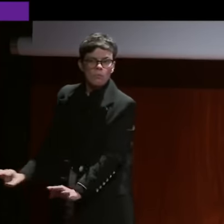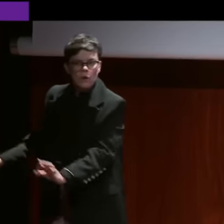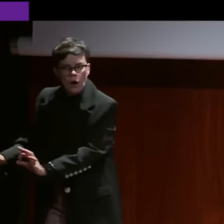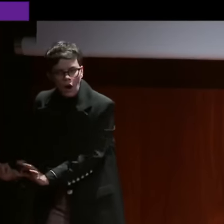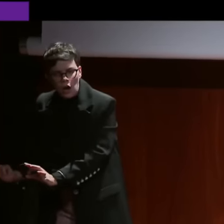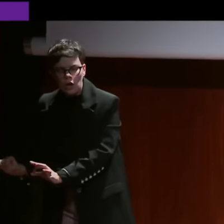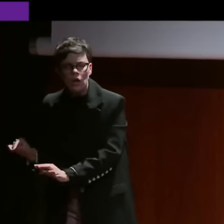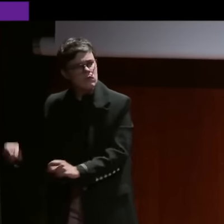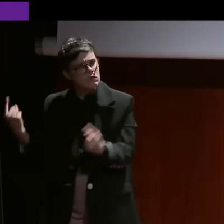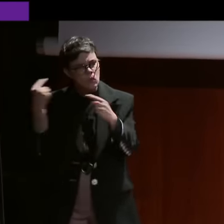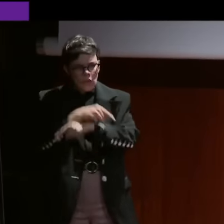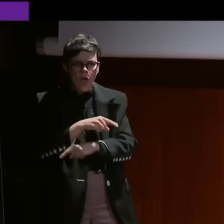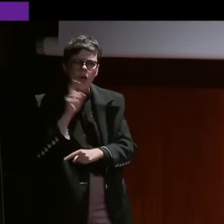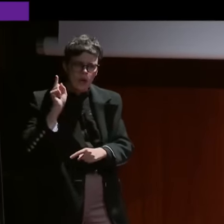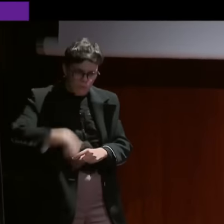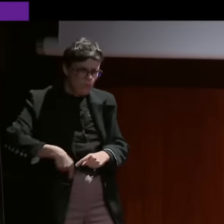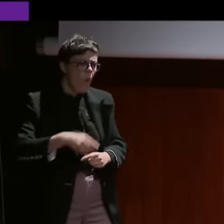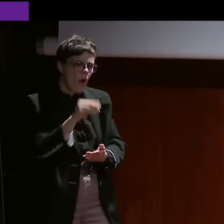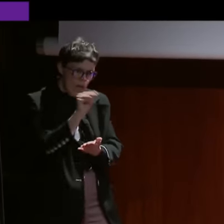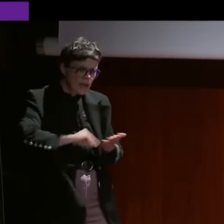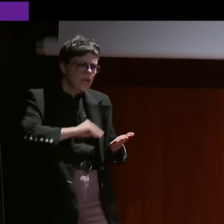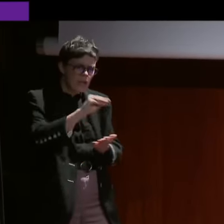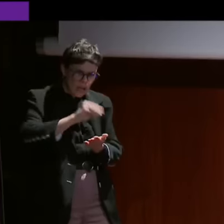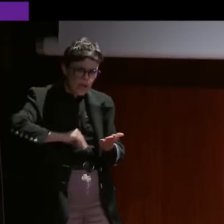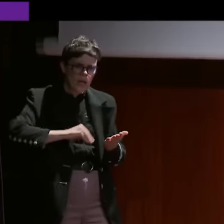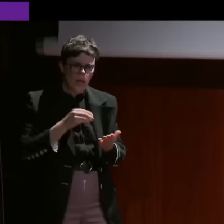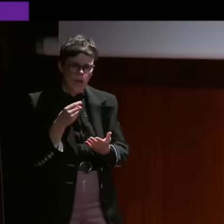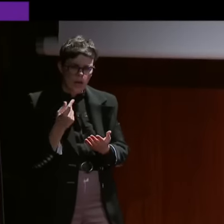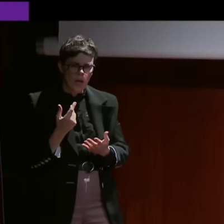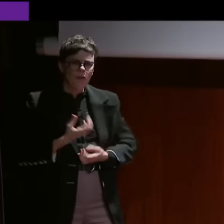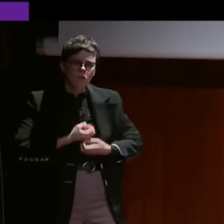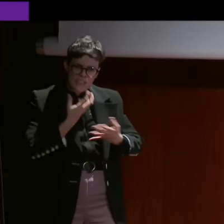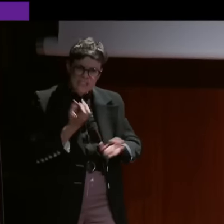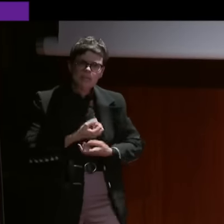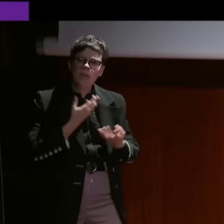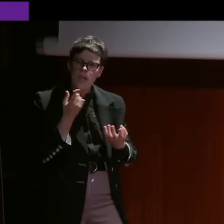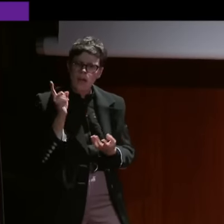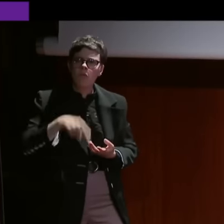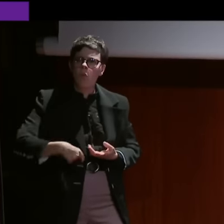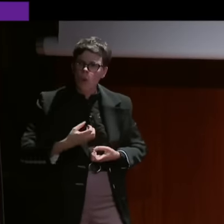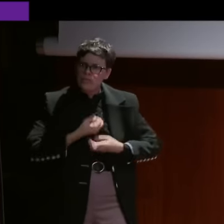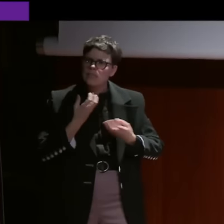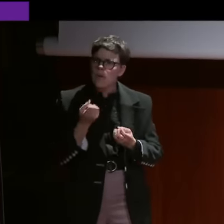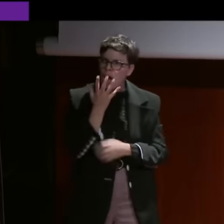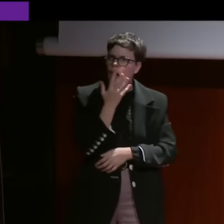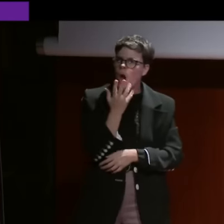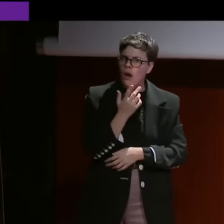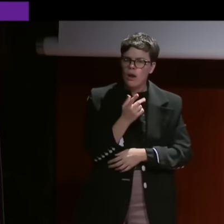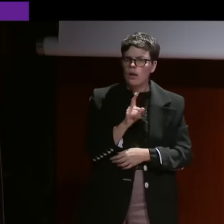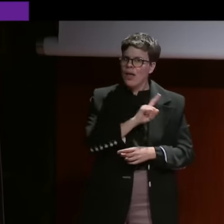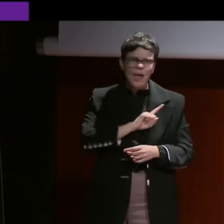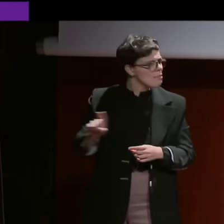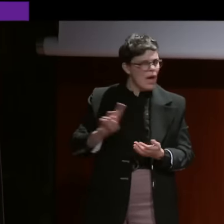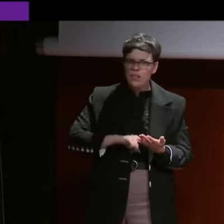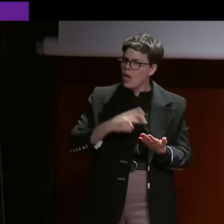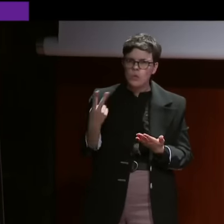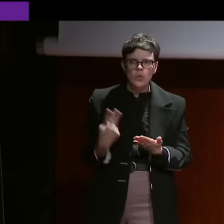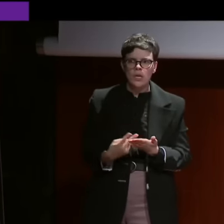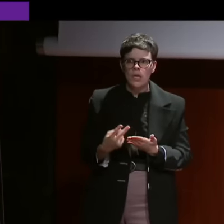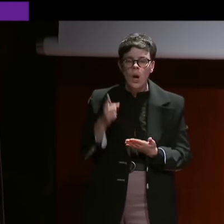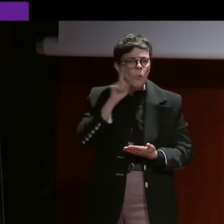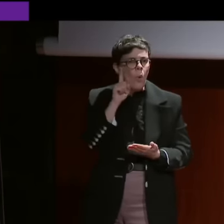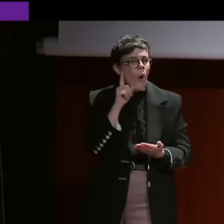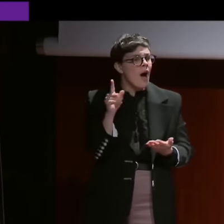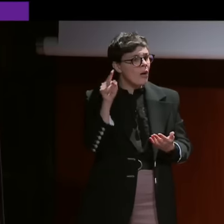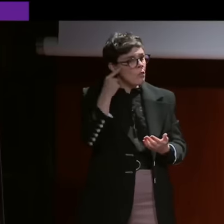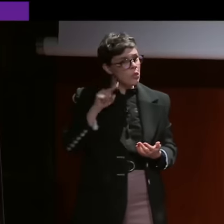et c'est le créole est une langue dévalorisée, minoritaire, et l'idée qu'il défend, c'est qu'il faut s'exprimer à